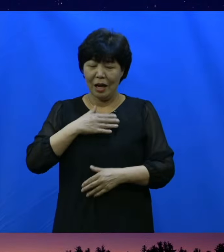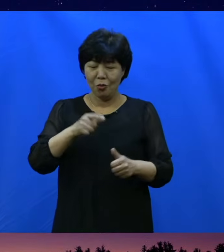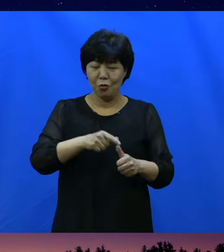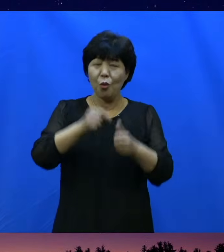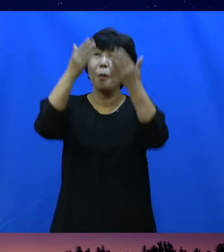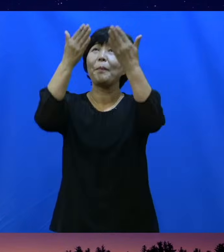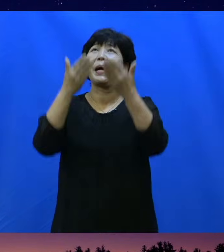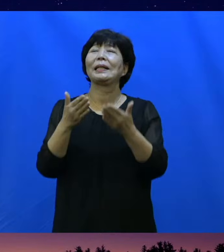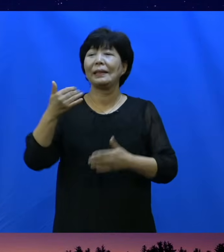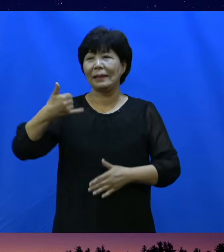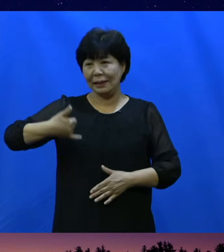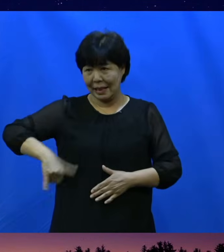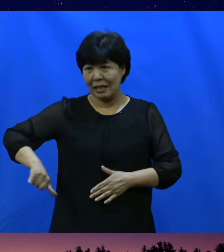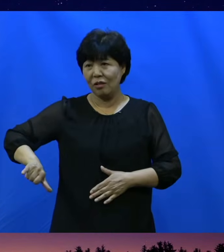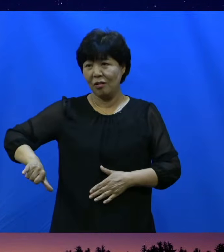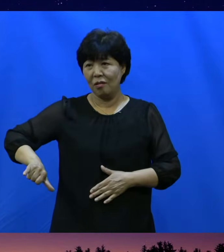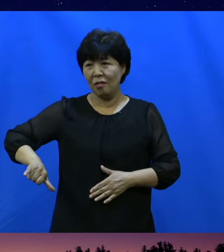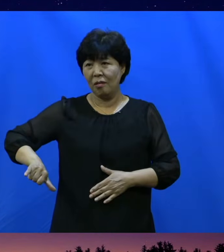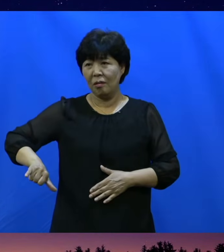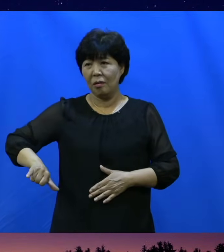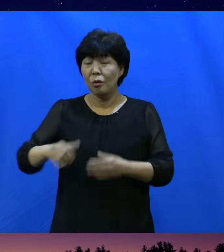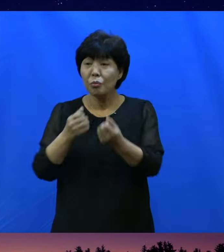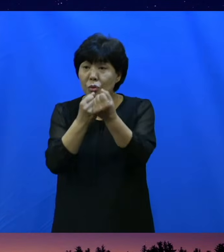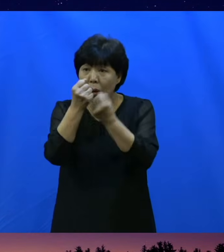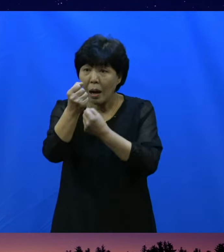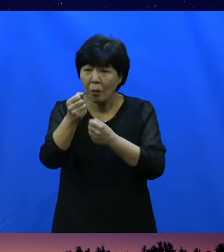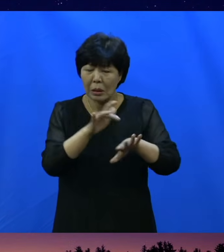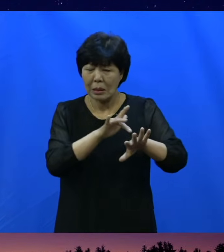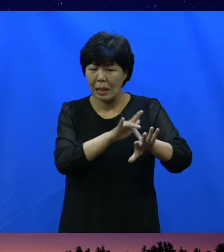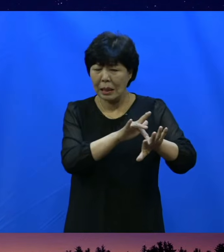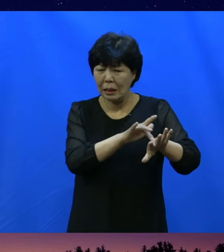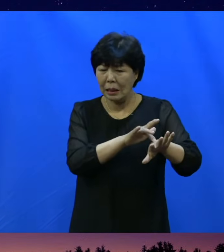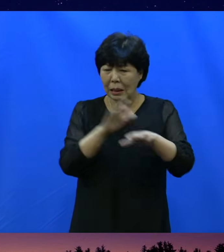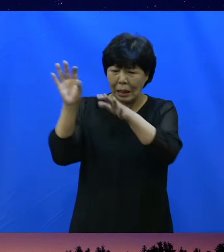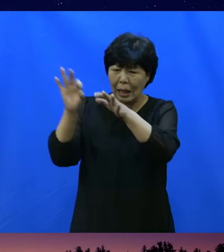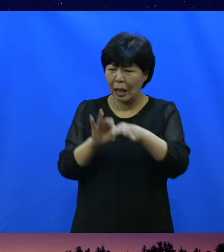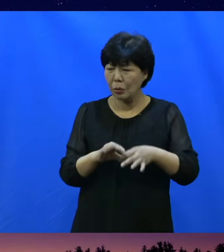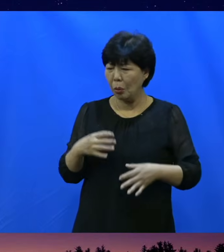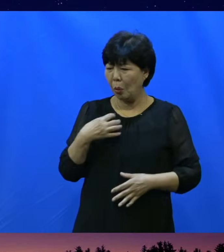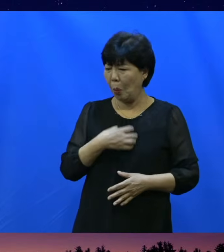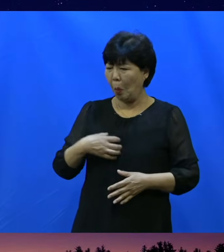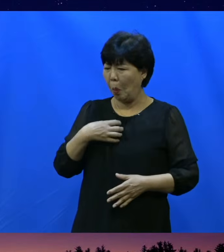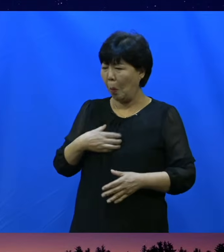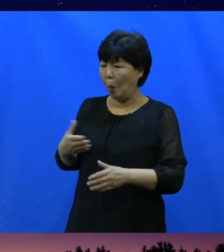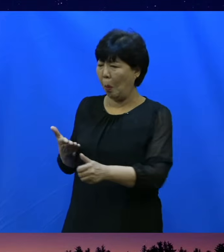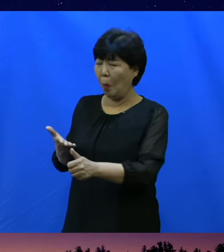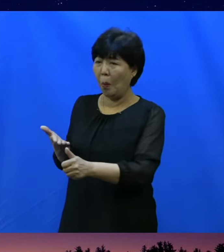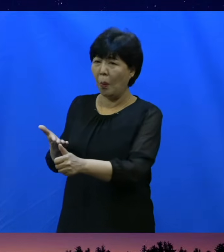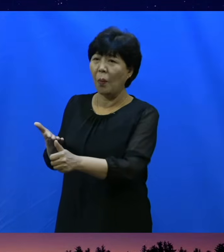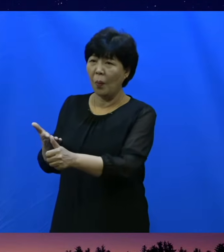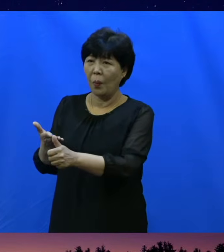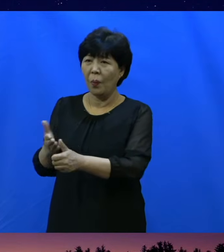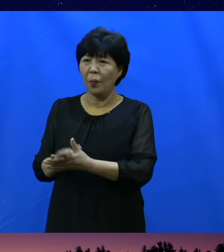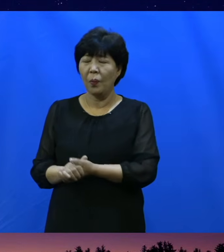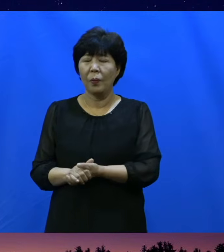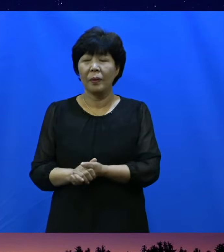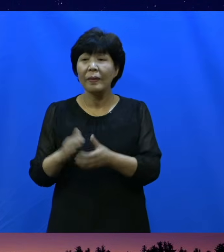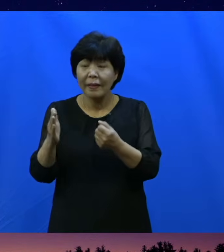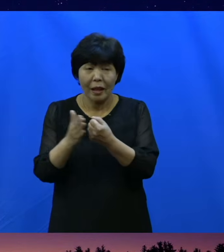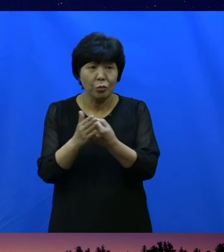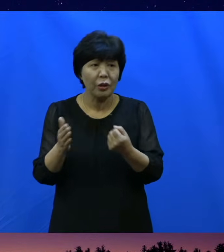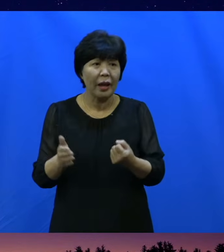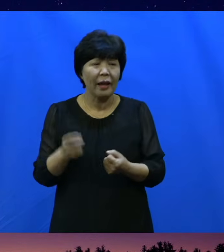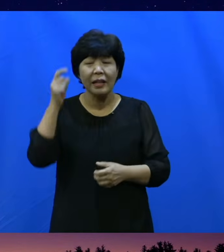사단이 우리를 계속 괴롭힐 수 있잖아요. 그래서 지금 바울이 이 영적 전쟁을 얘기하고 전신갑주를 얘기하고